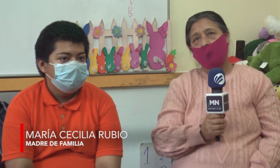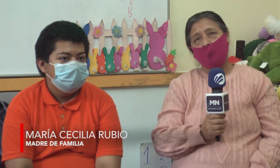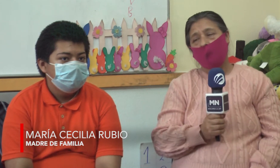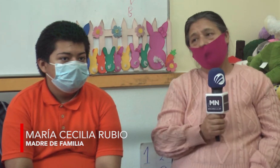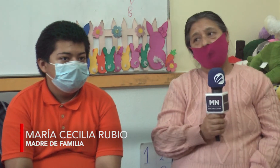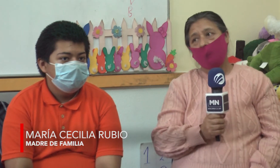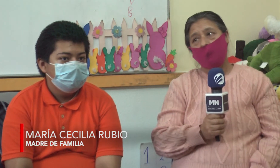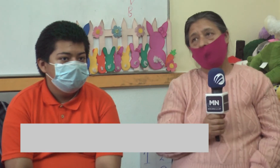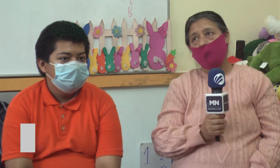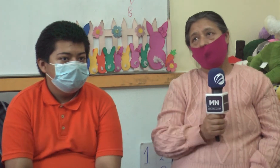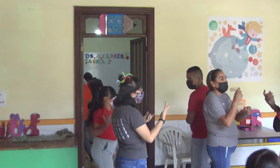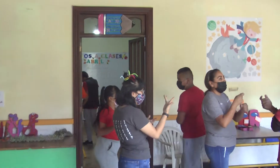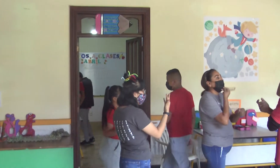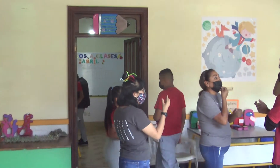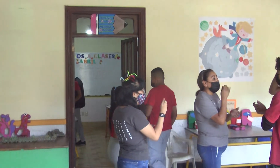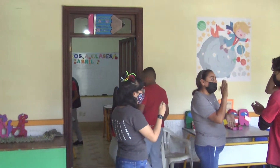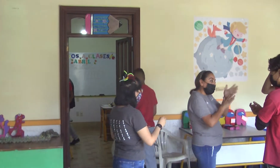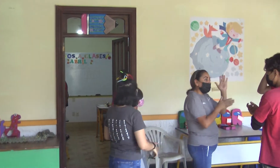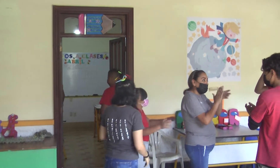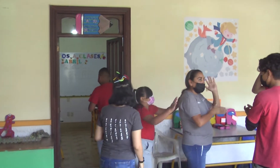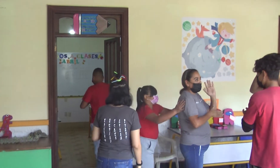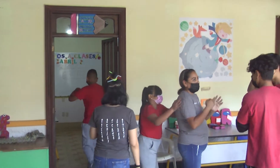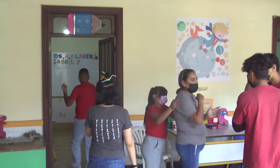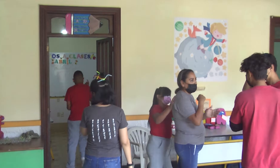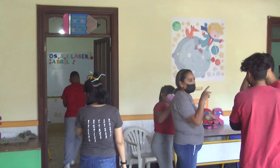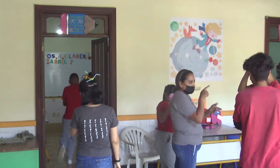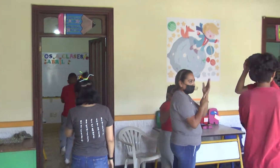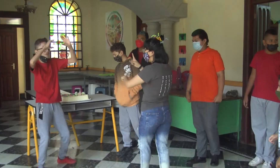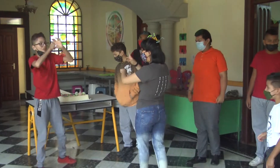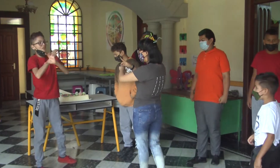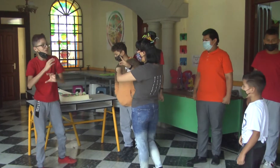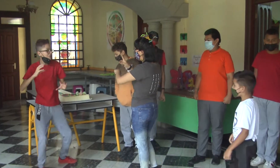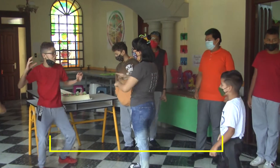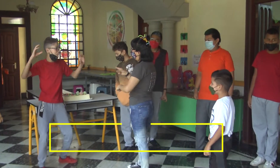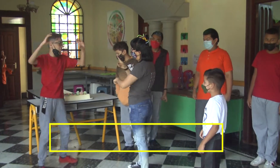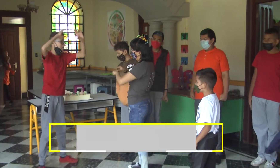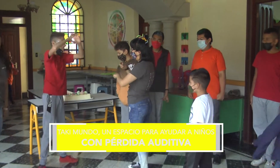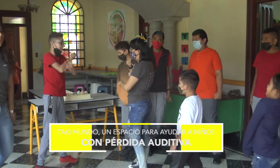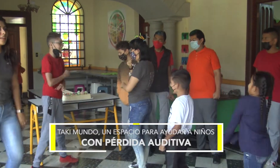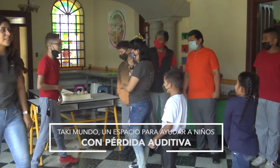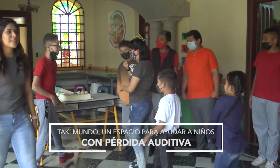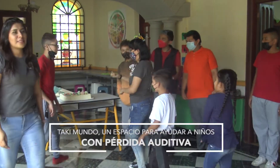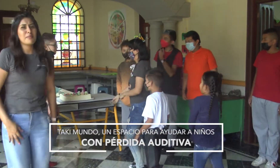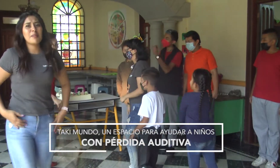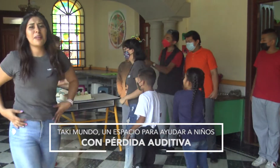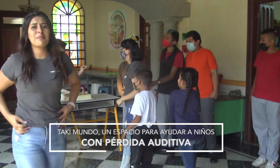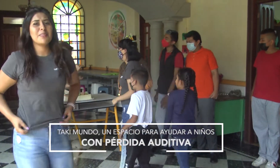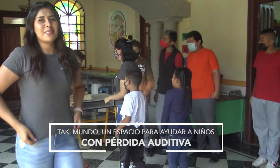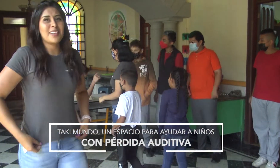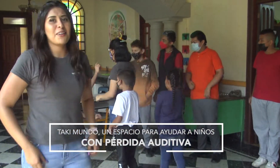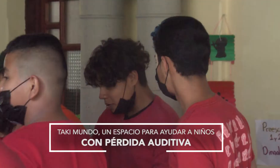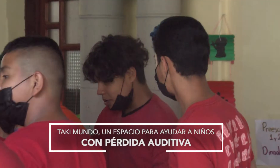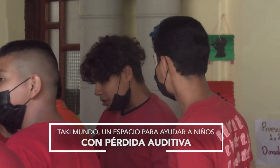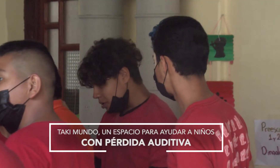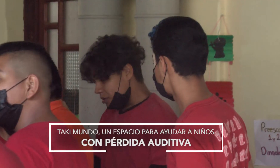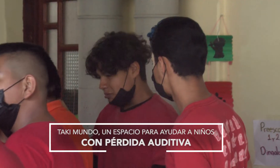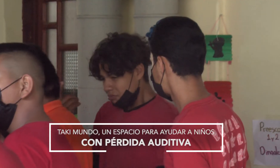de gobierno y no. Jesús es uno de los 50 alumnos que asisten a clase. Se siente contento en la escuela. Le gustan las